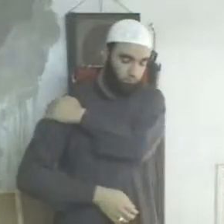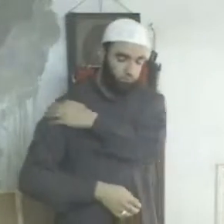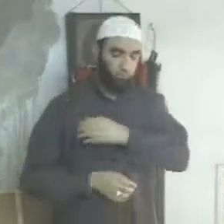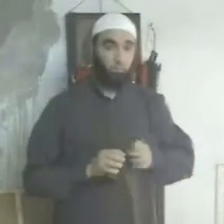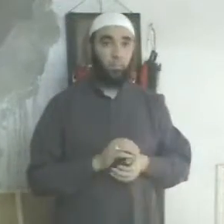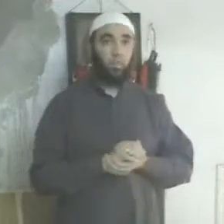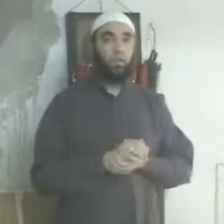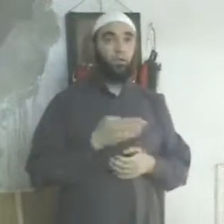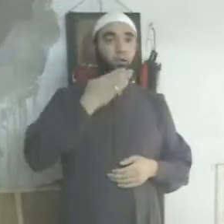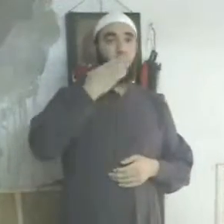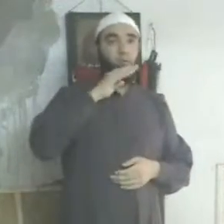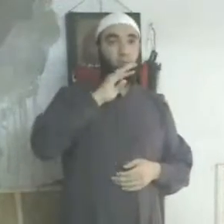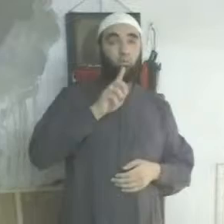الحمد لله رب العالمين،